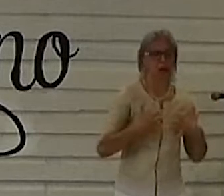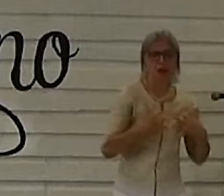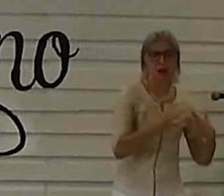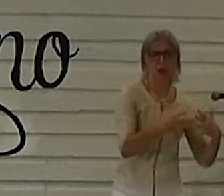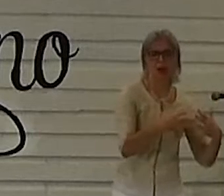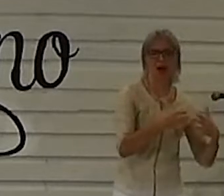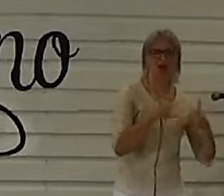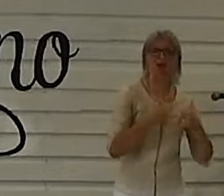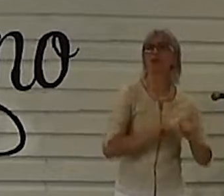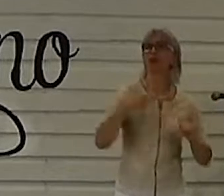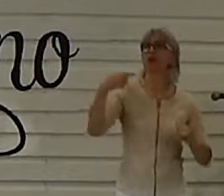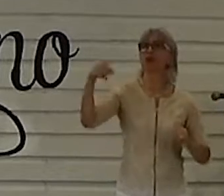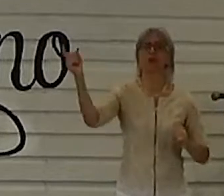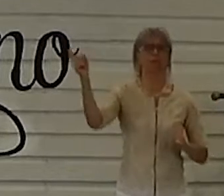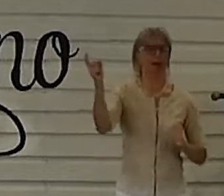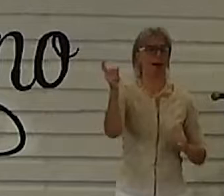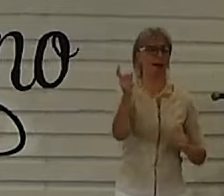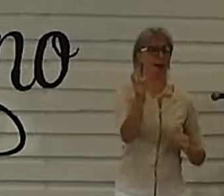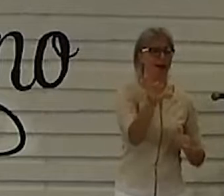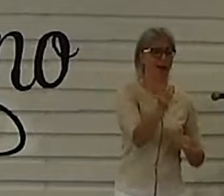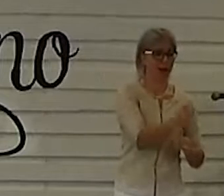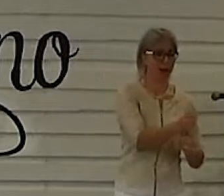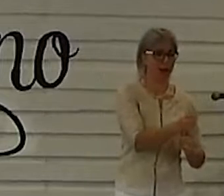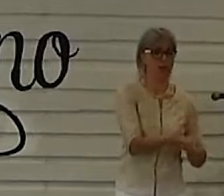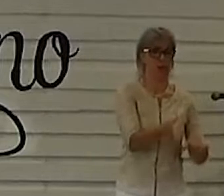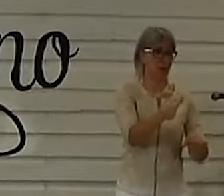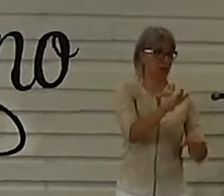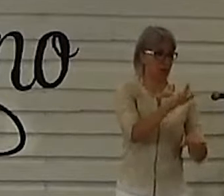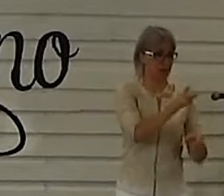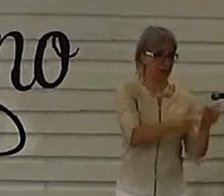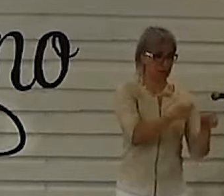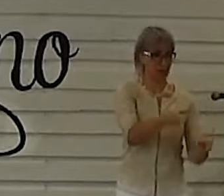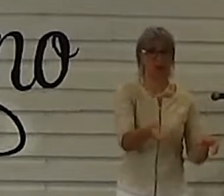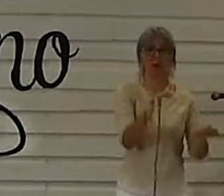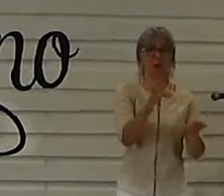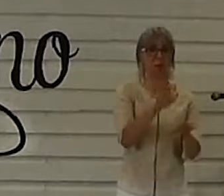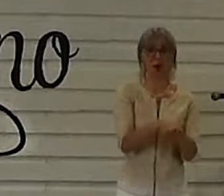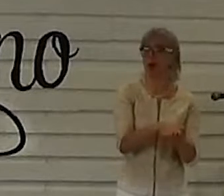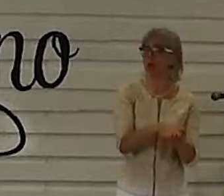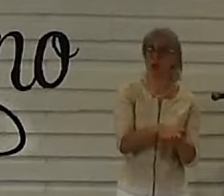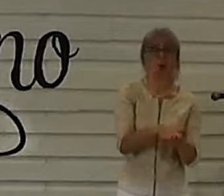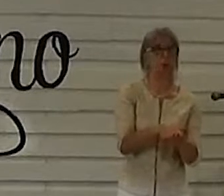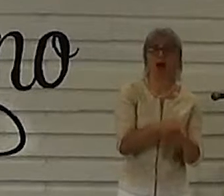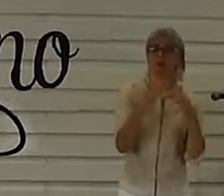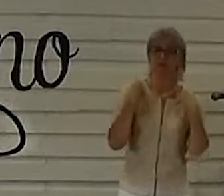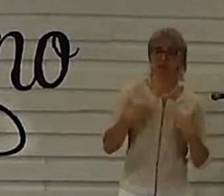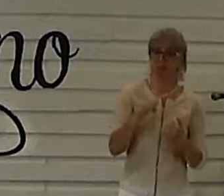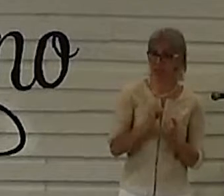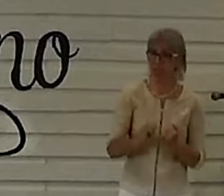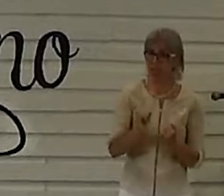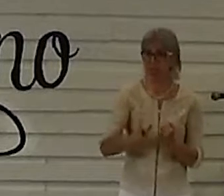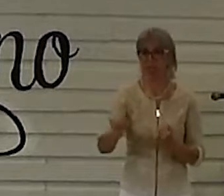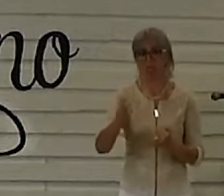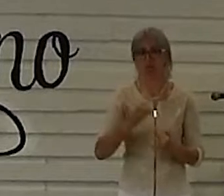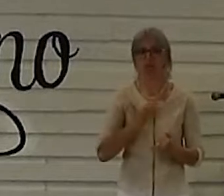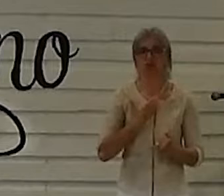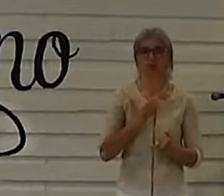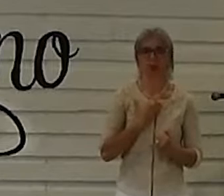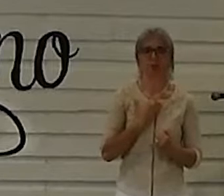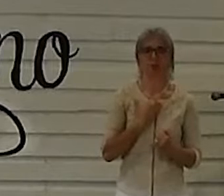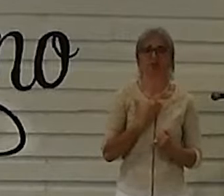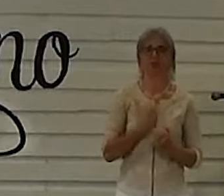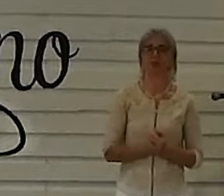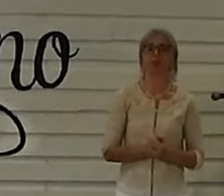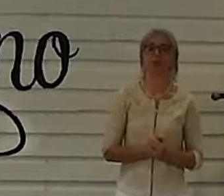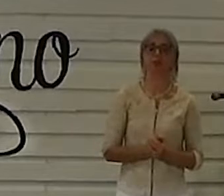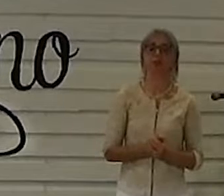lui non perisca, ma abbia vita eterna. Questo è tutto il Vangelo. Una Bibbia piccolina così, e trovi